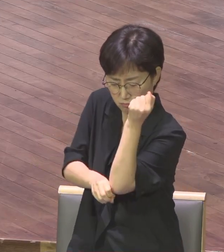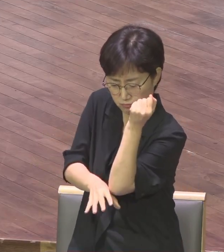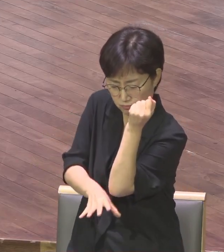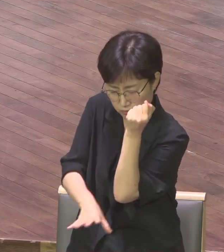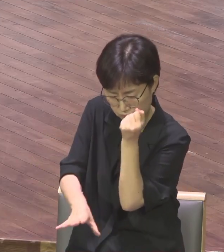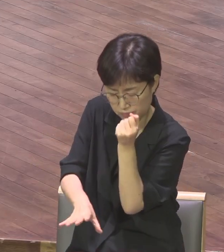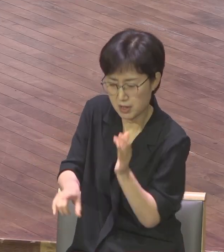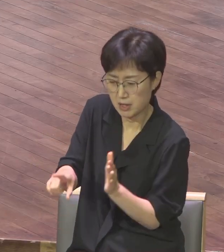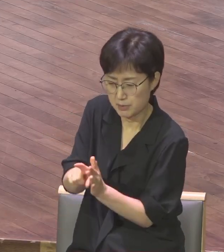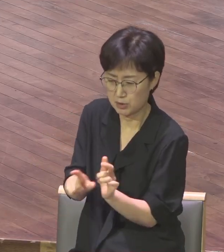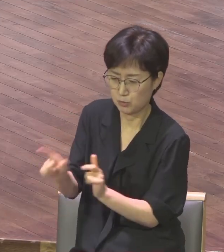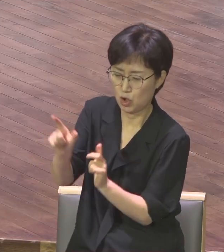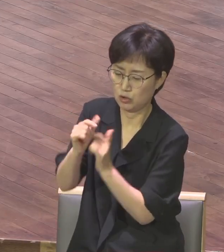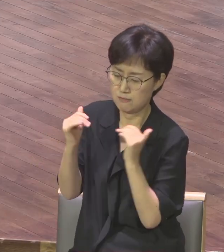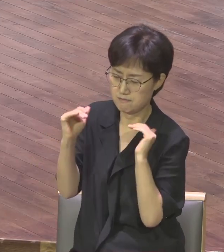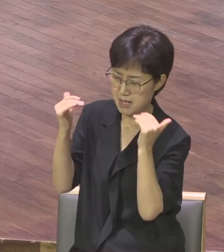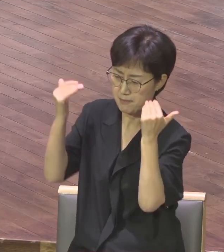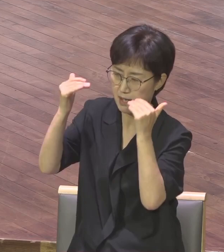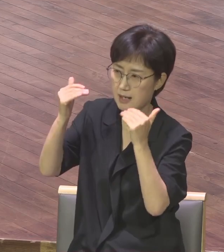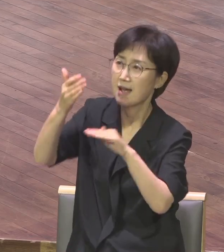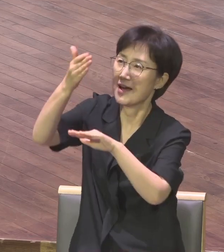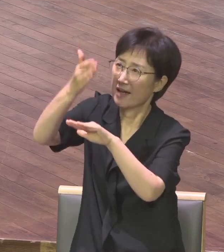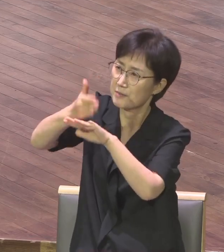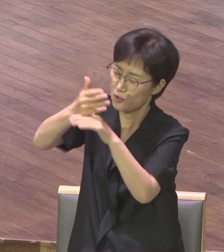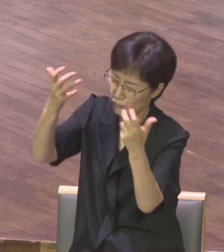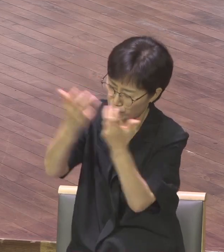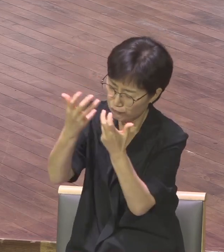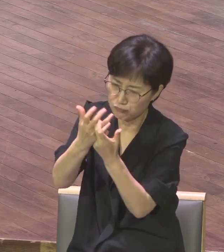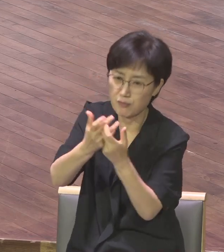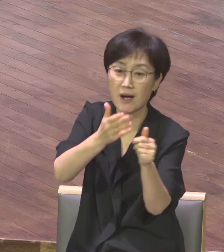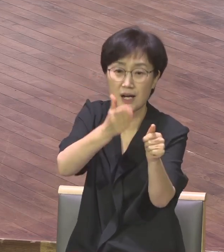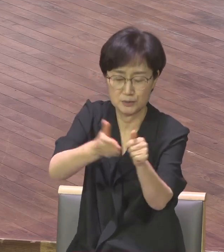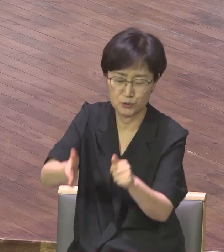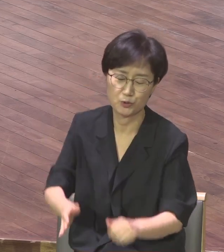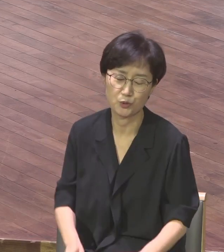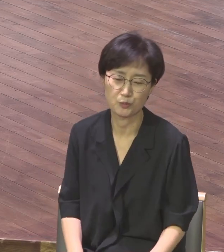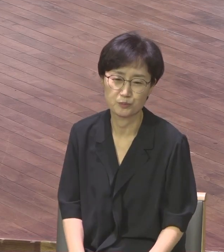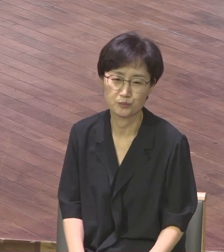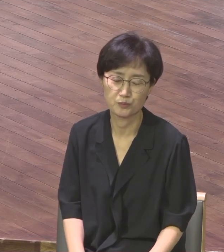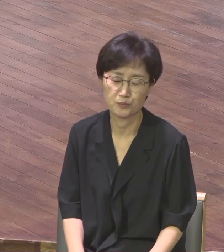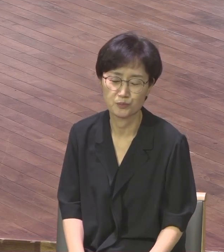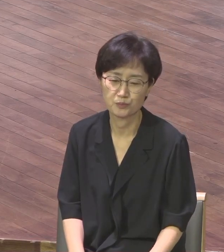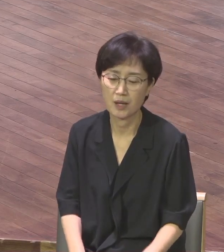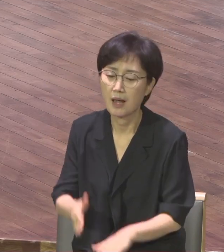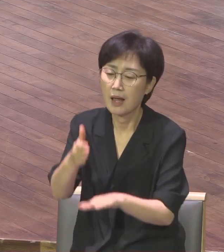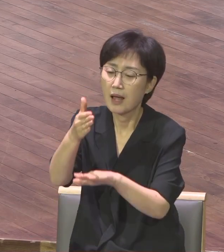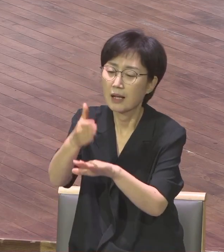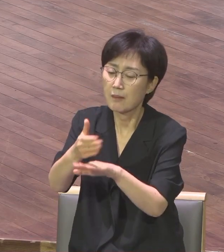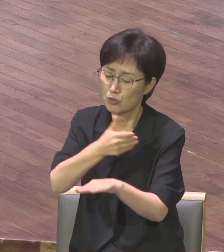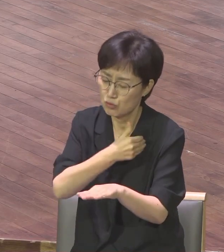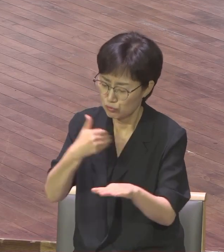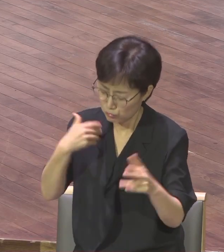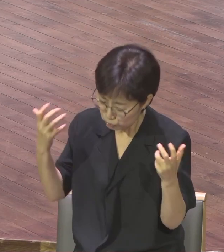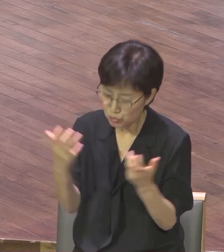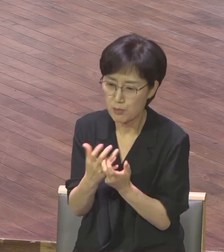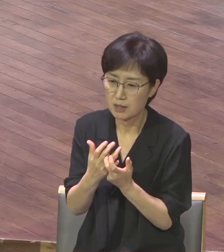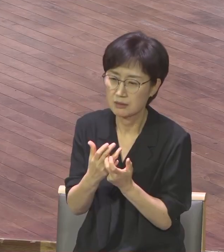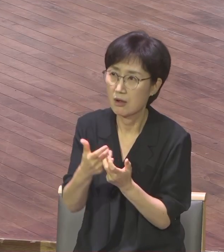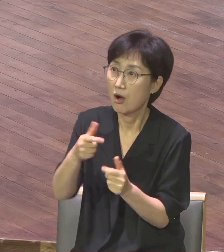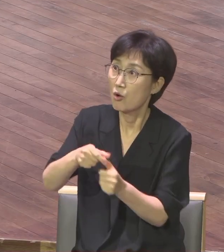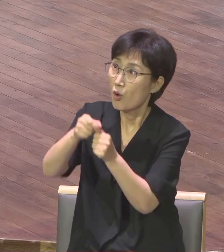대로 믿음의 굳게 서서 감사함이 넘치게 하라. 감사가 넘치. 입에서 감사가 넘쳐. 너무